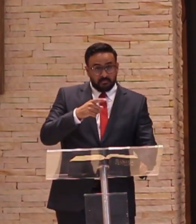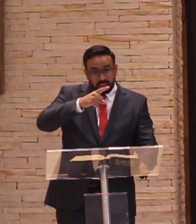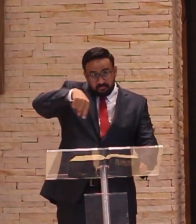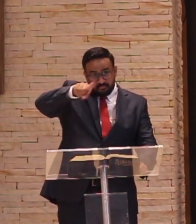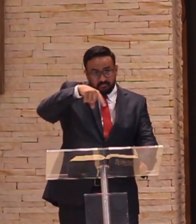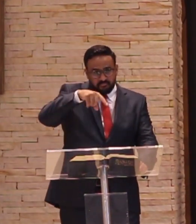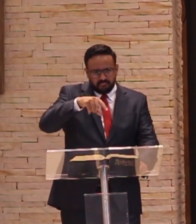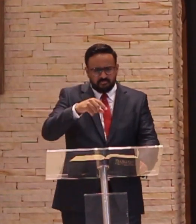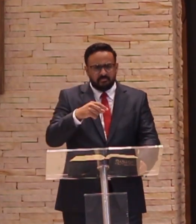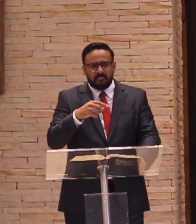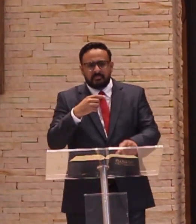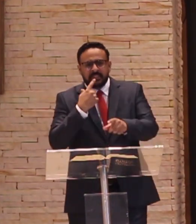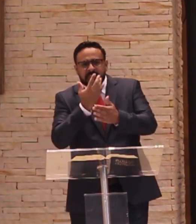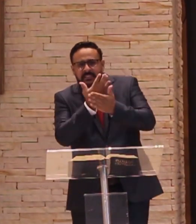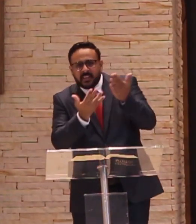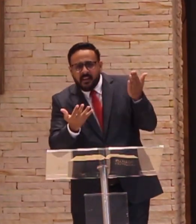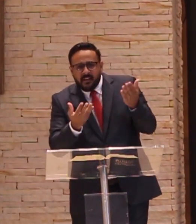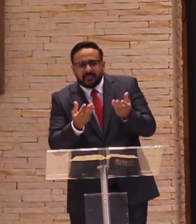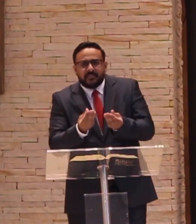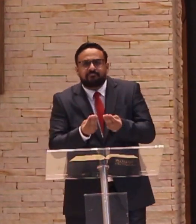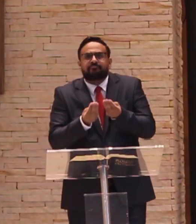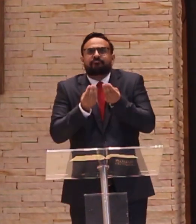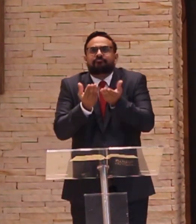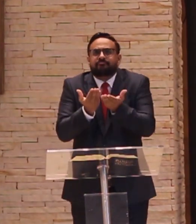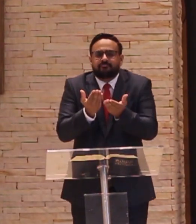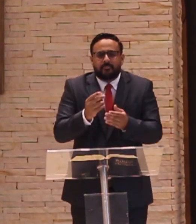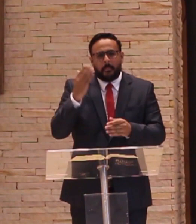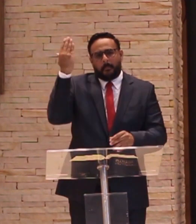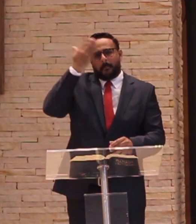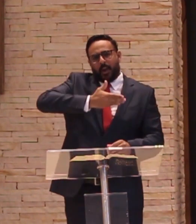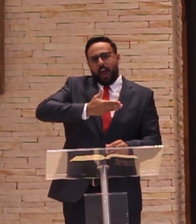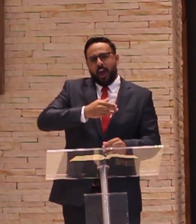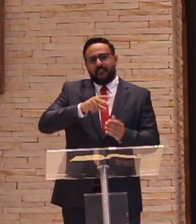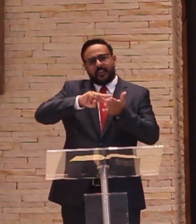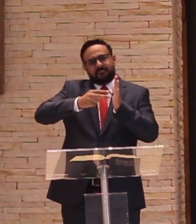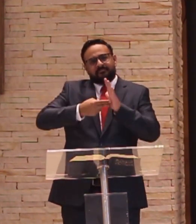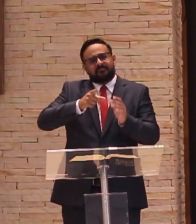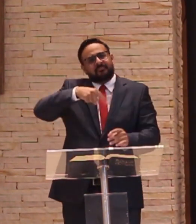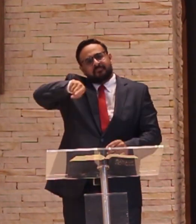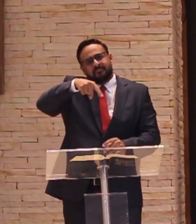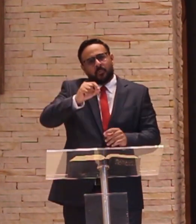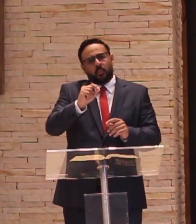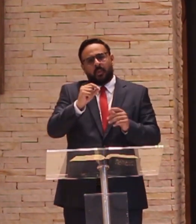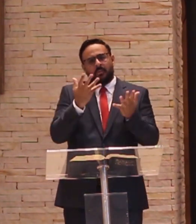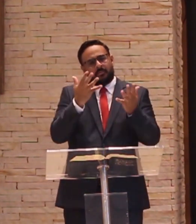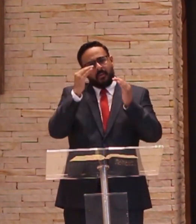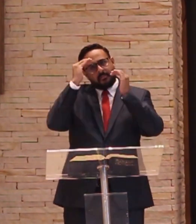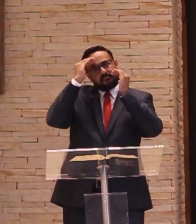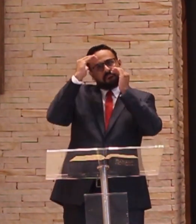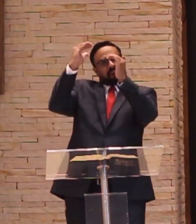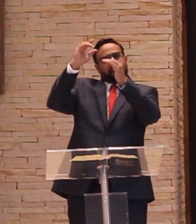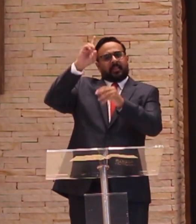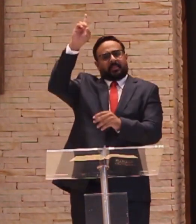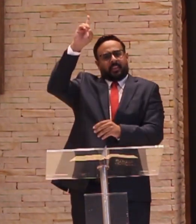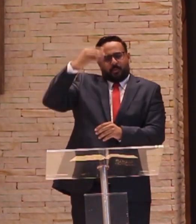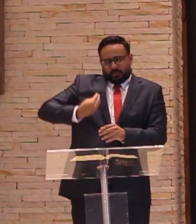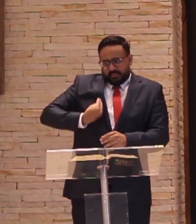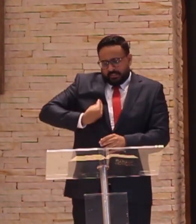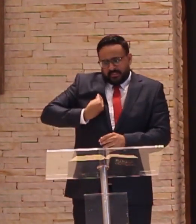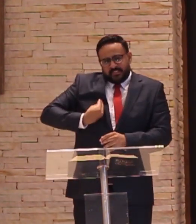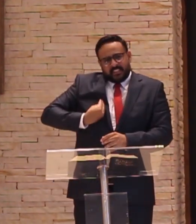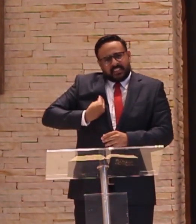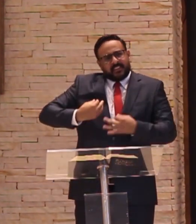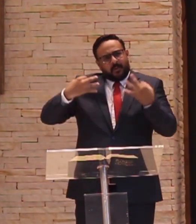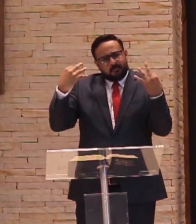alma, porquanto é o sangue que fará expiação em virtude